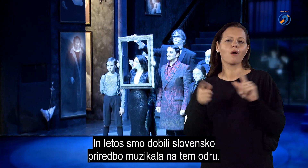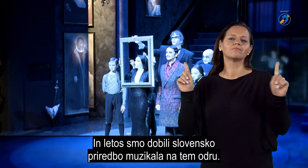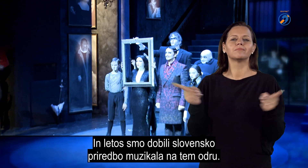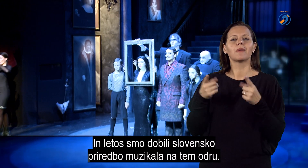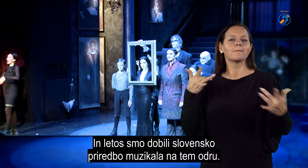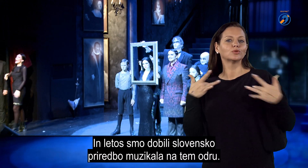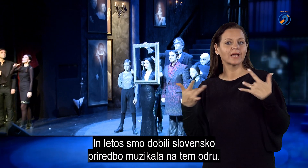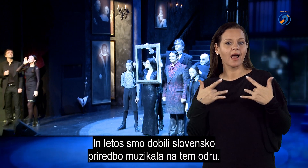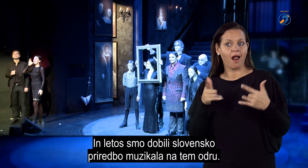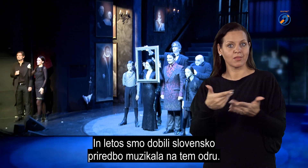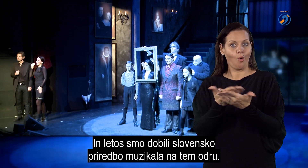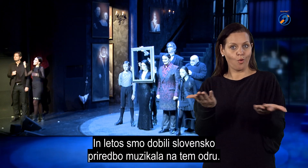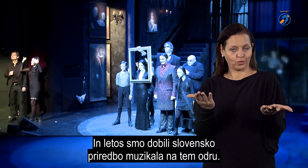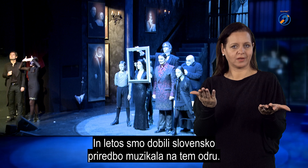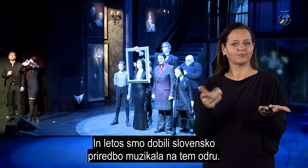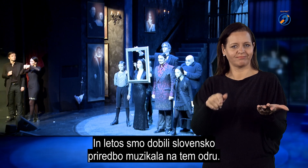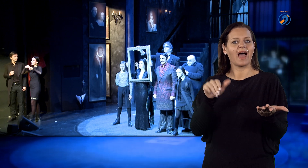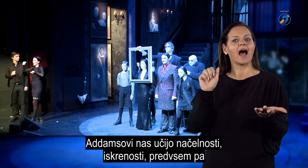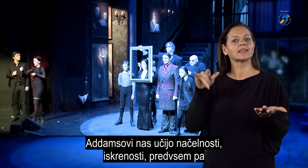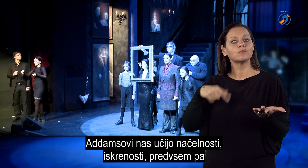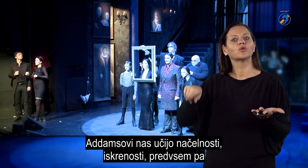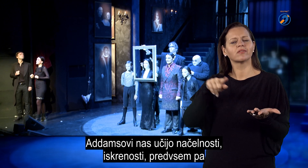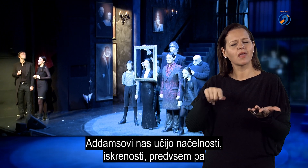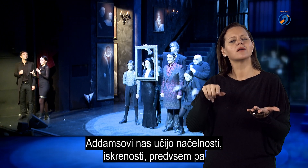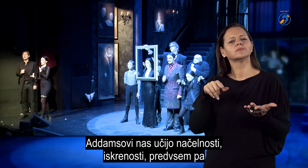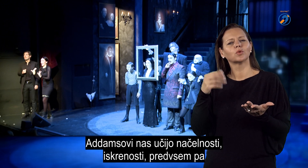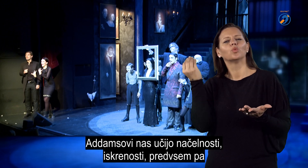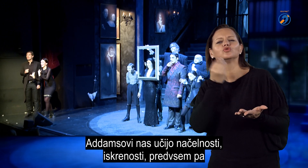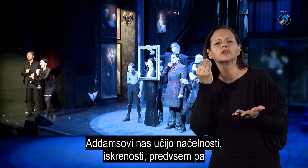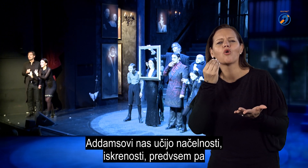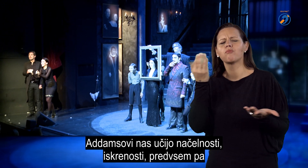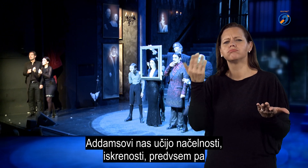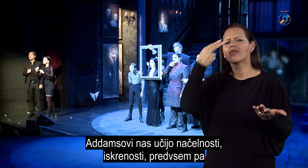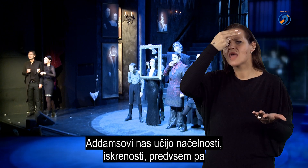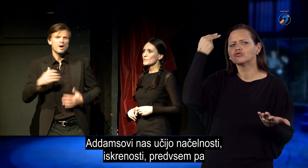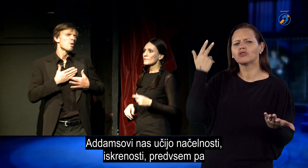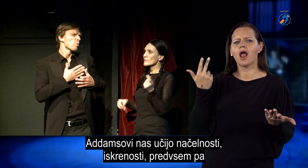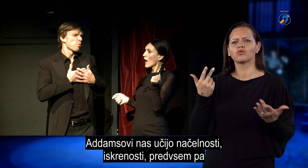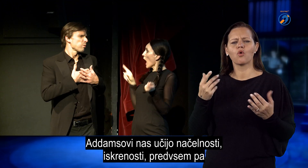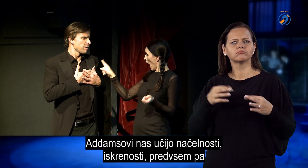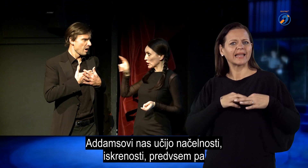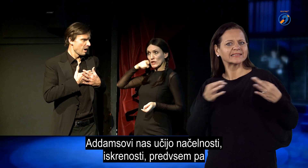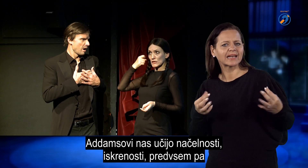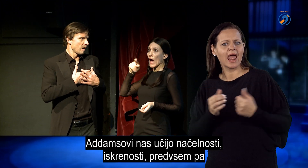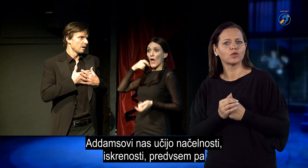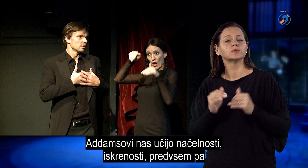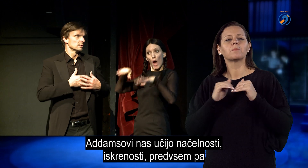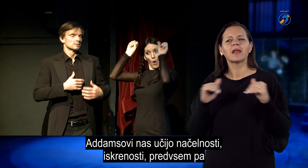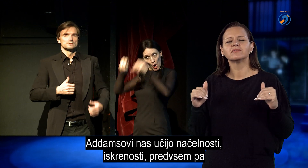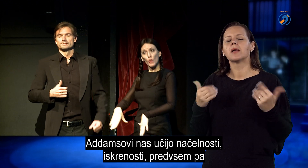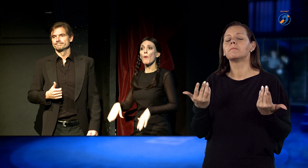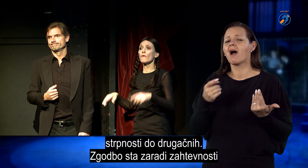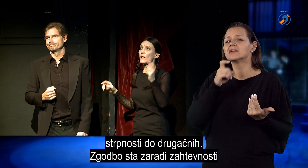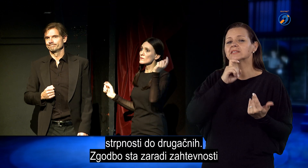priredbo muzikala na tem odru. Adamsovi nas učijo načelnosti, iskrenosti, predvsem